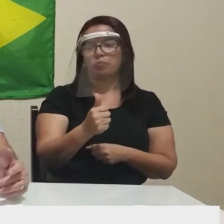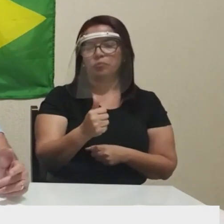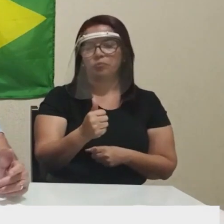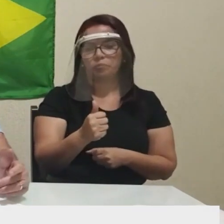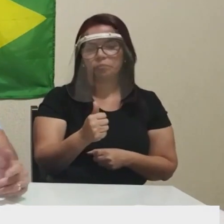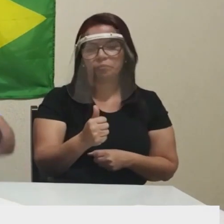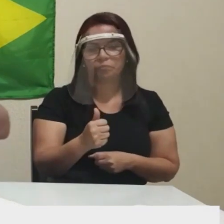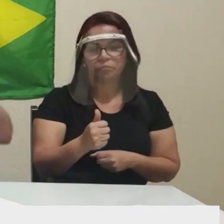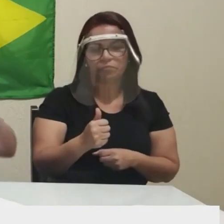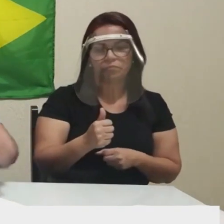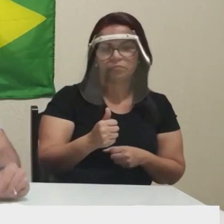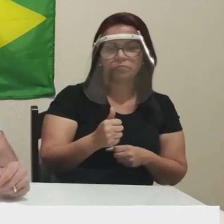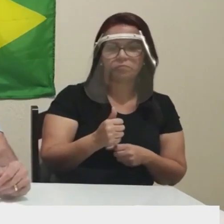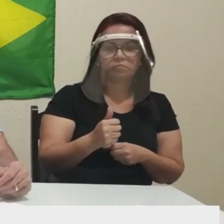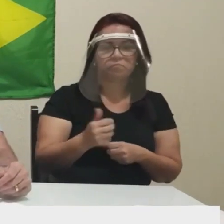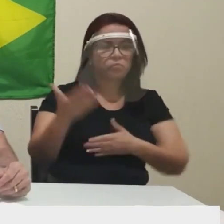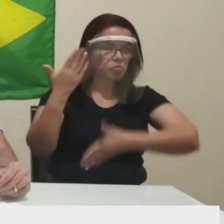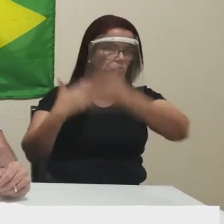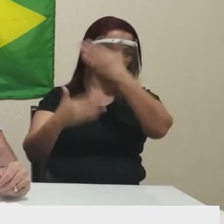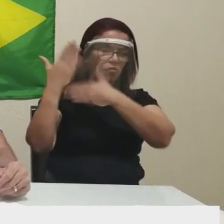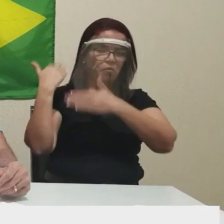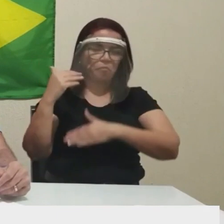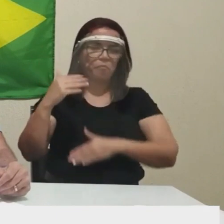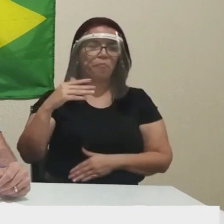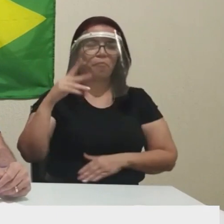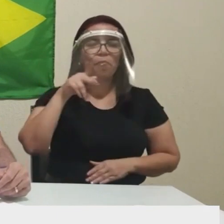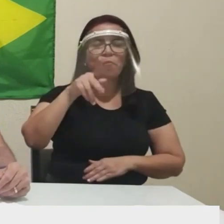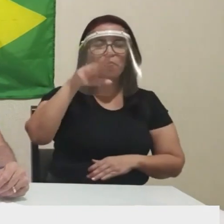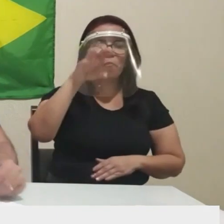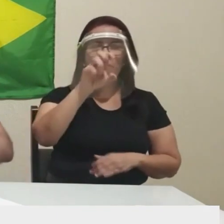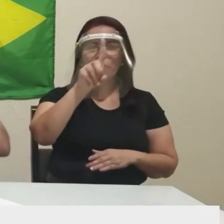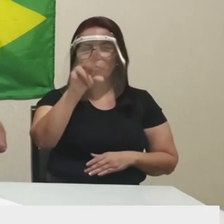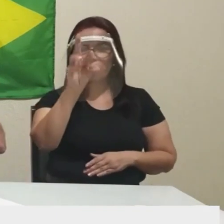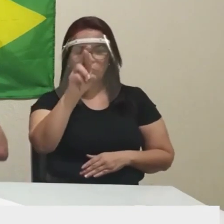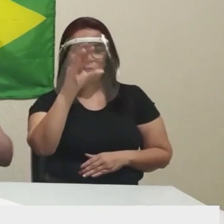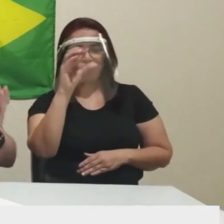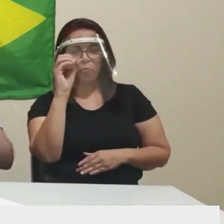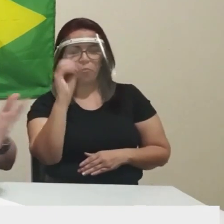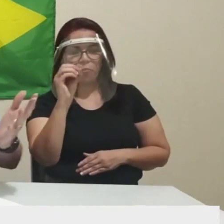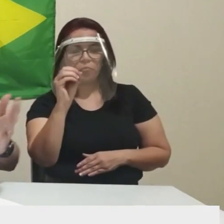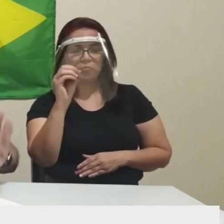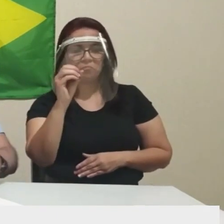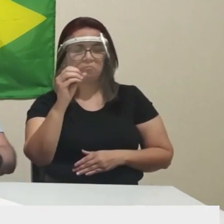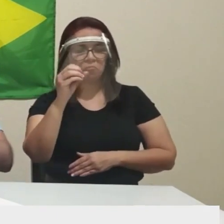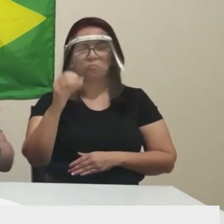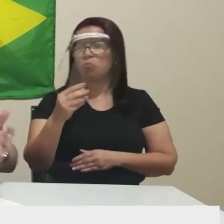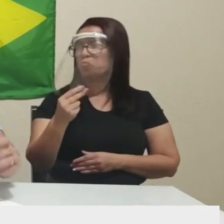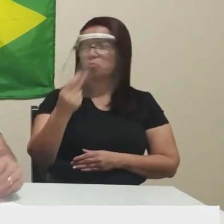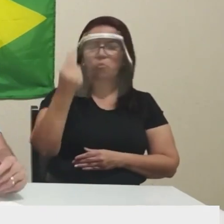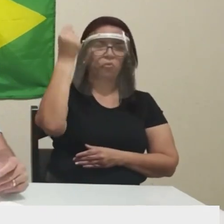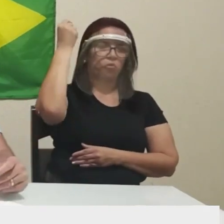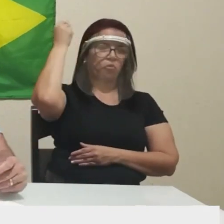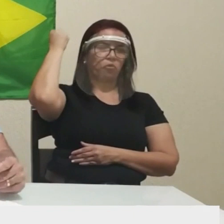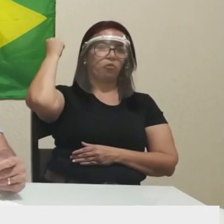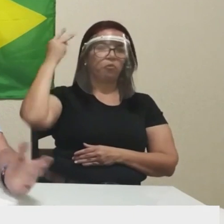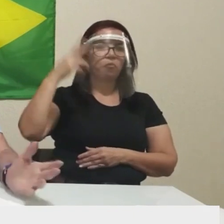personalidades. Pedro Alves Cabral, Dom Pedro, né? E tantos vultos aqui que fizeram história no